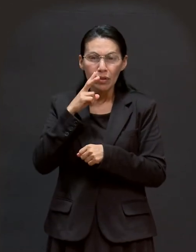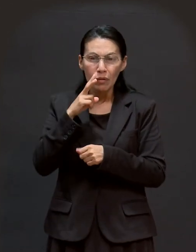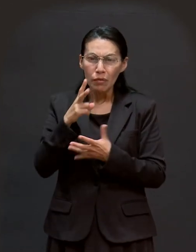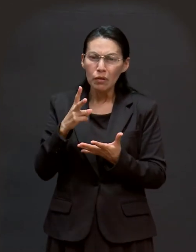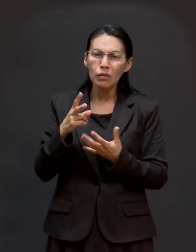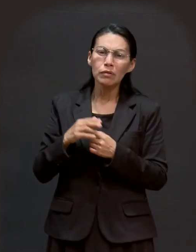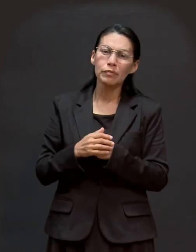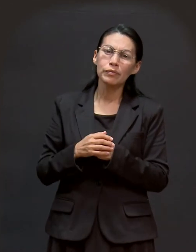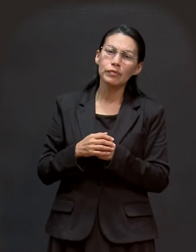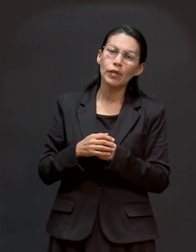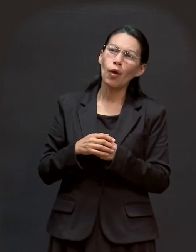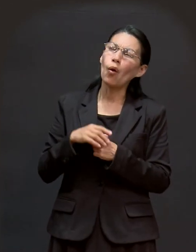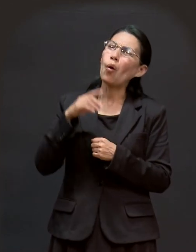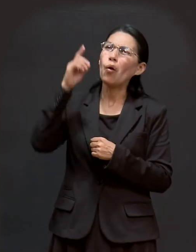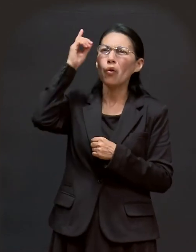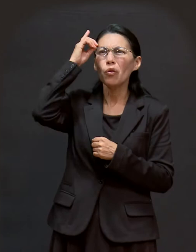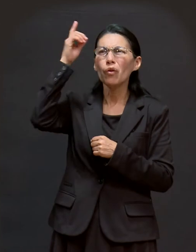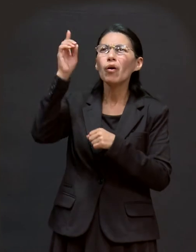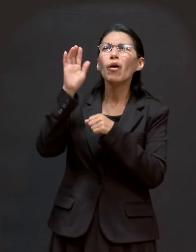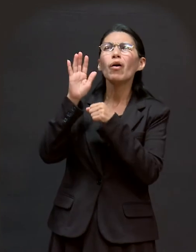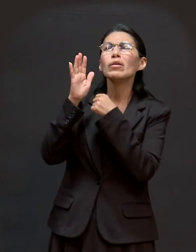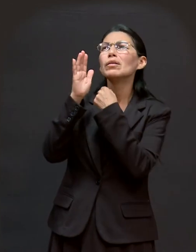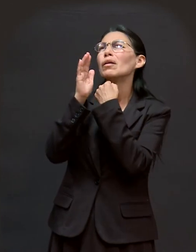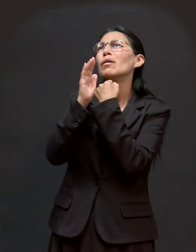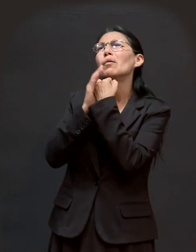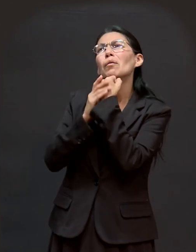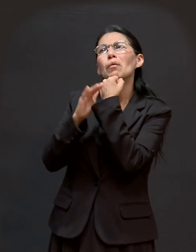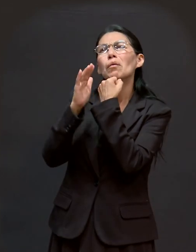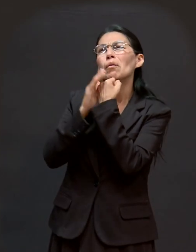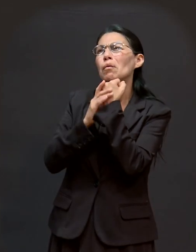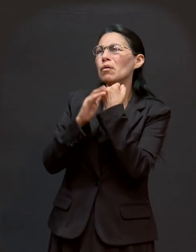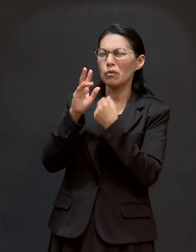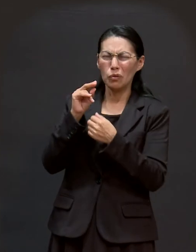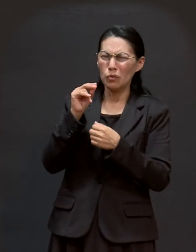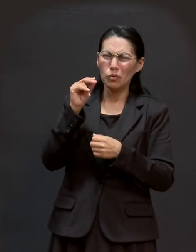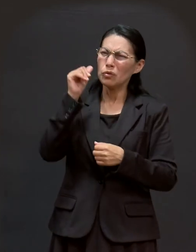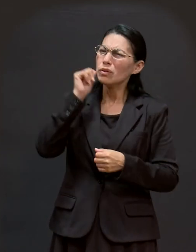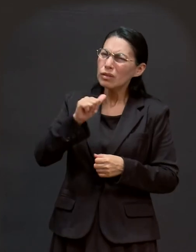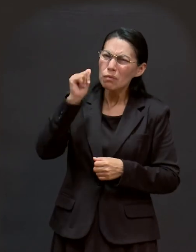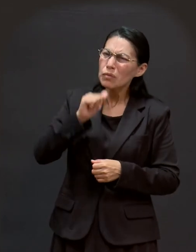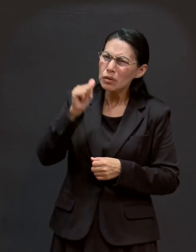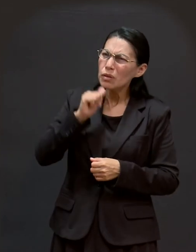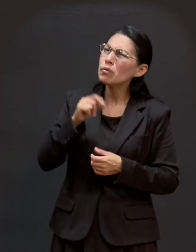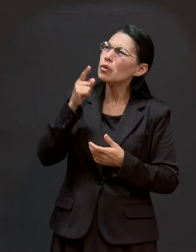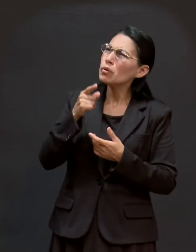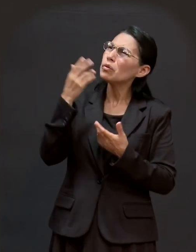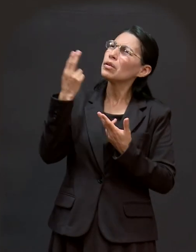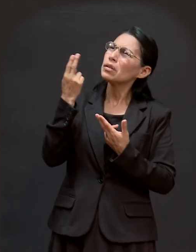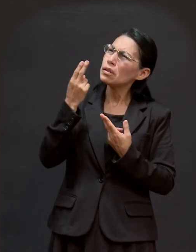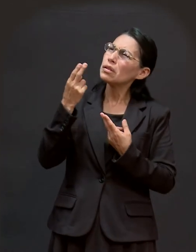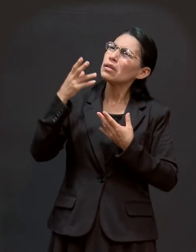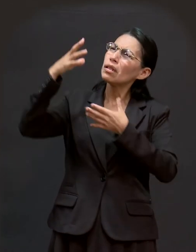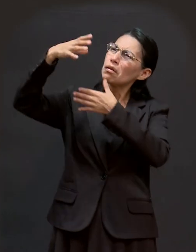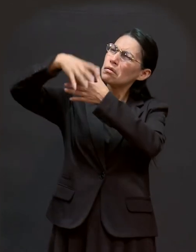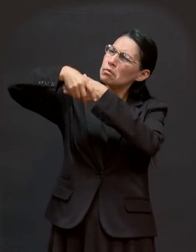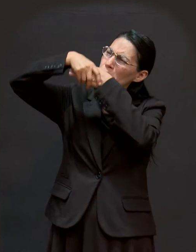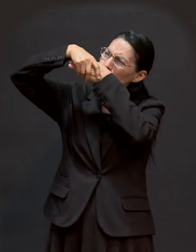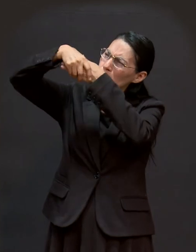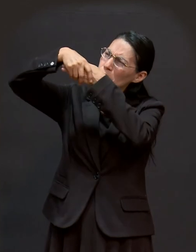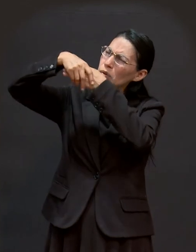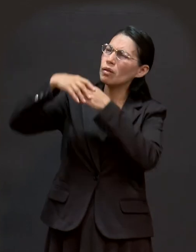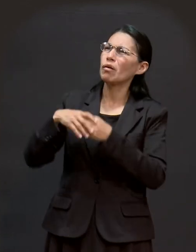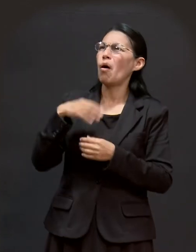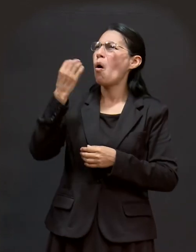no es un dios de contemplación de arrobamiento sino es el dios que está ahí en el diario vivir cuando tú necesitas